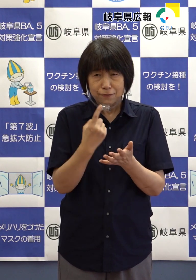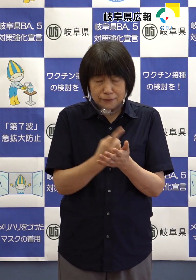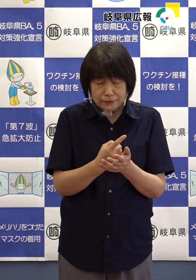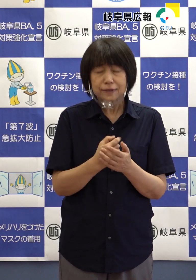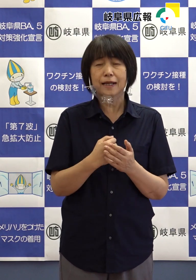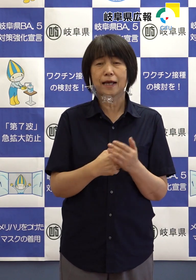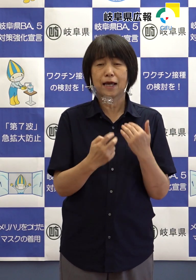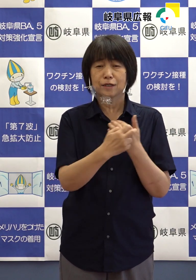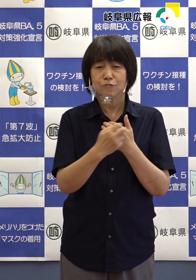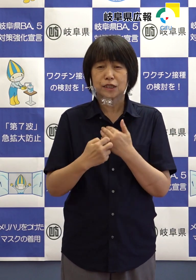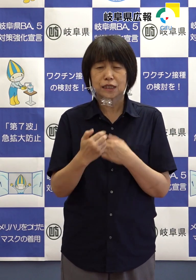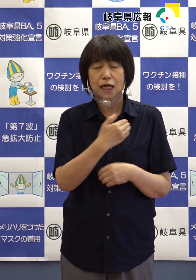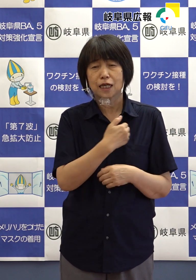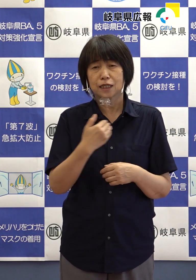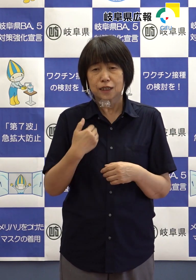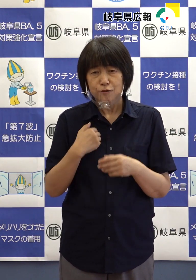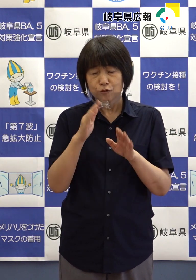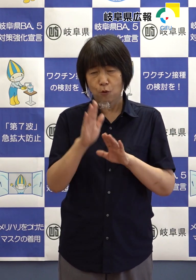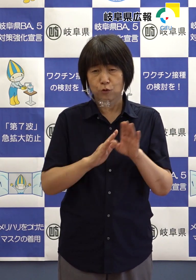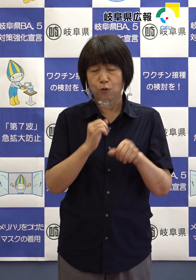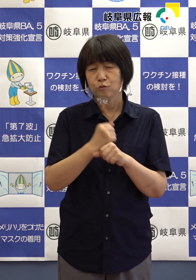願いしてきております